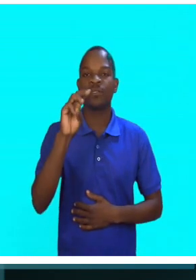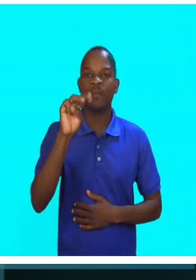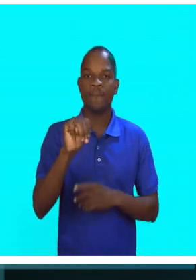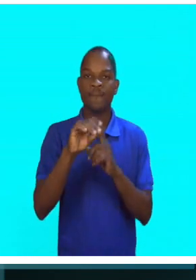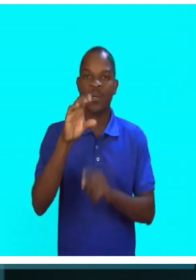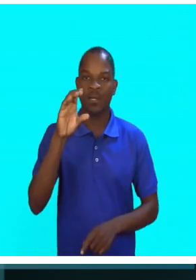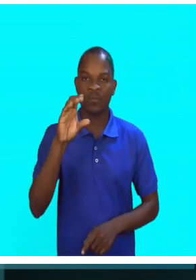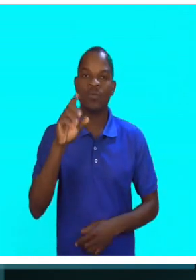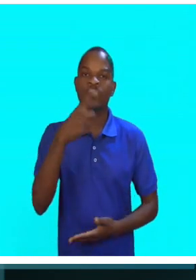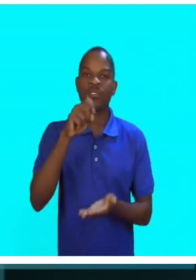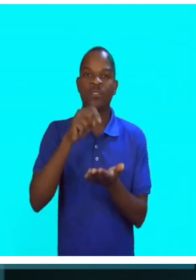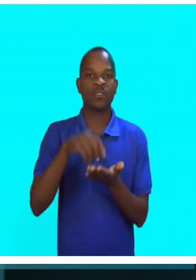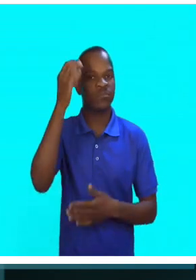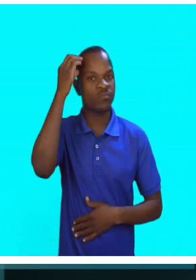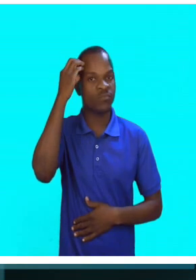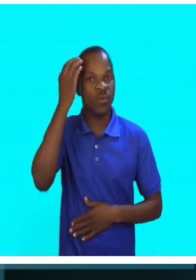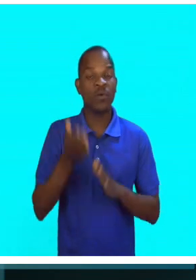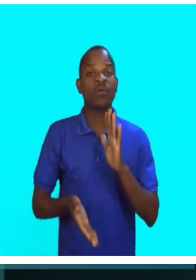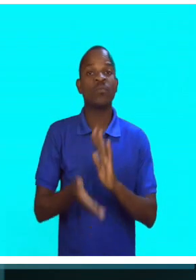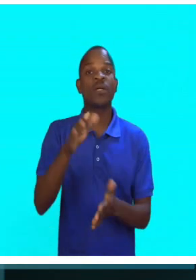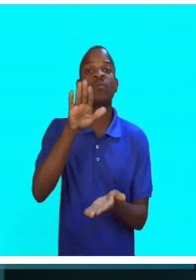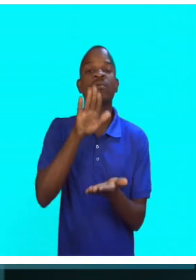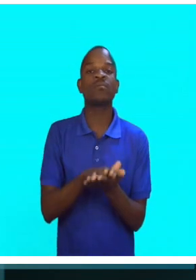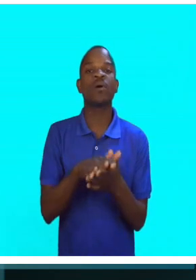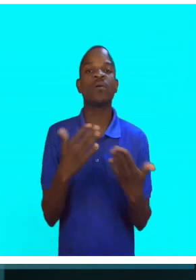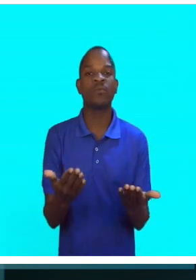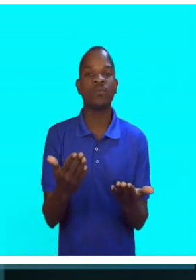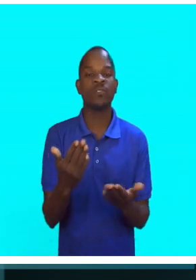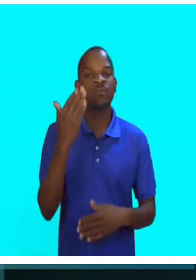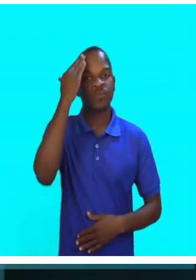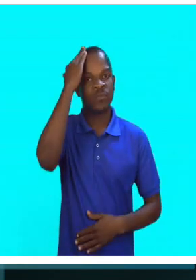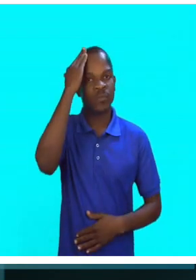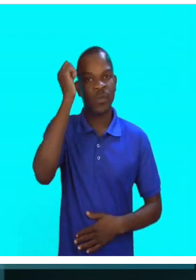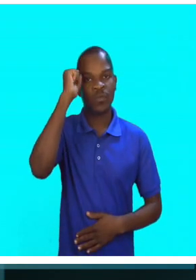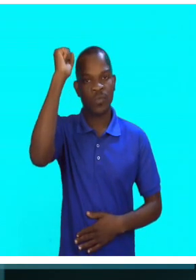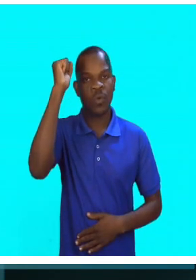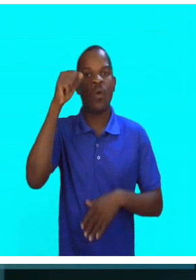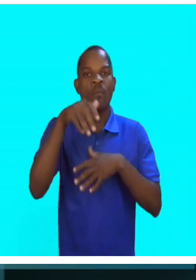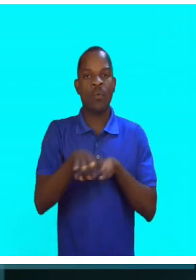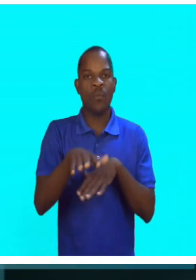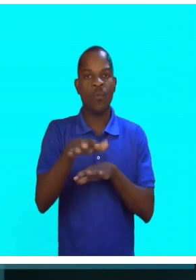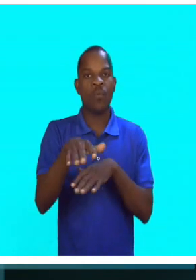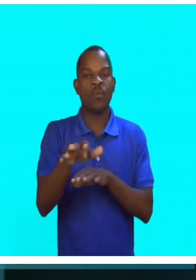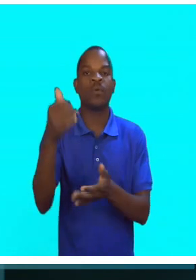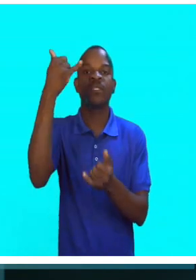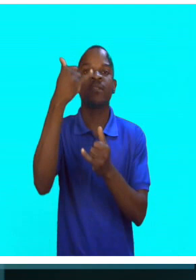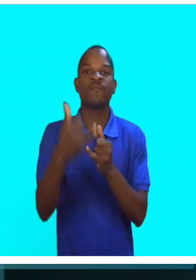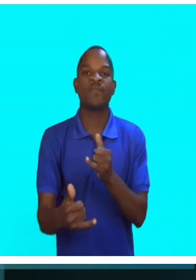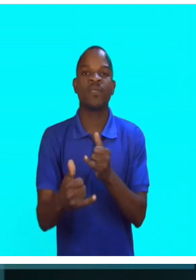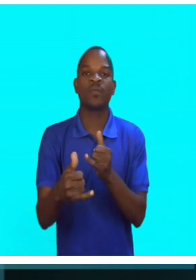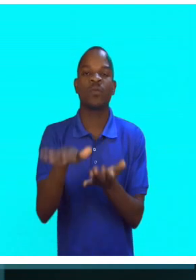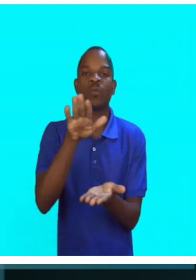março na cidade de Maputo, que vai começar na estátua Eduardo Mungani e termina no